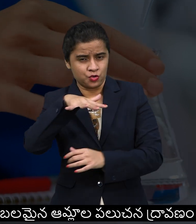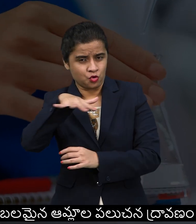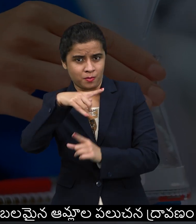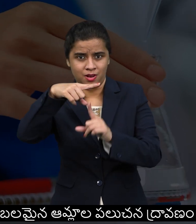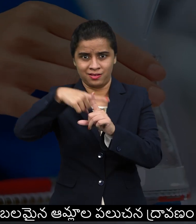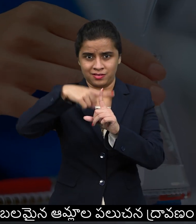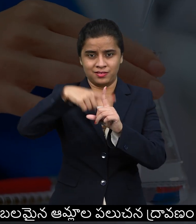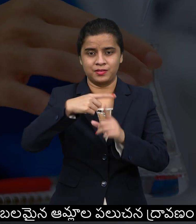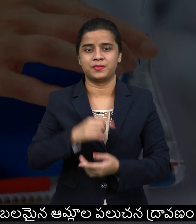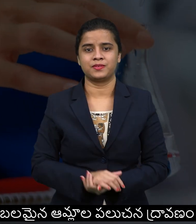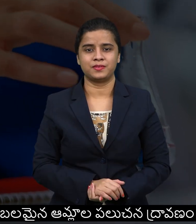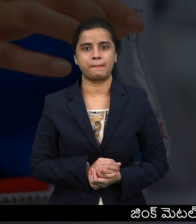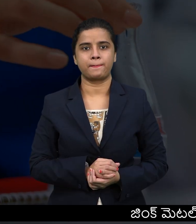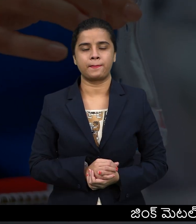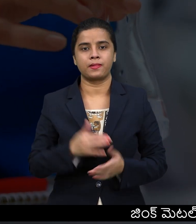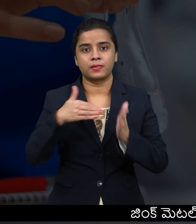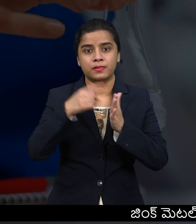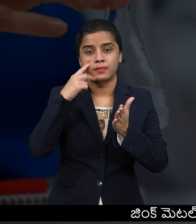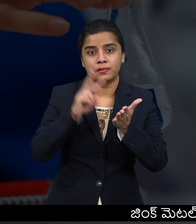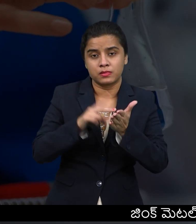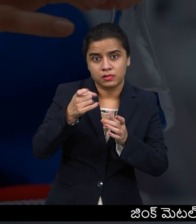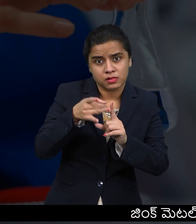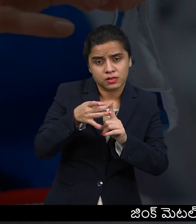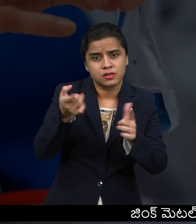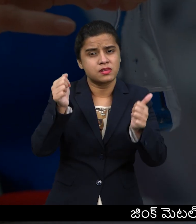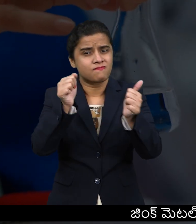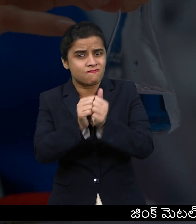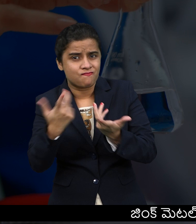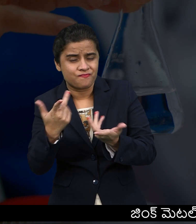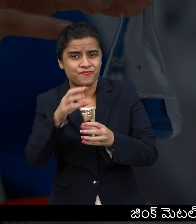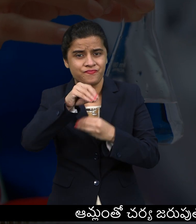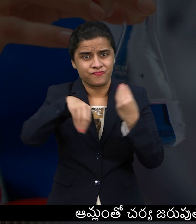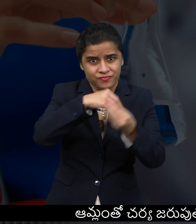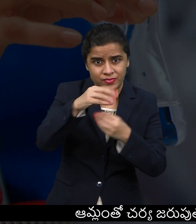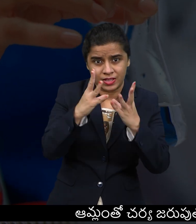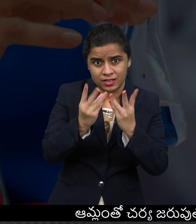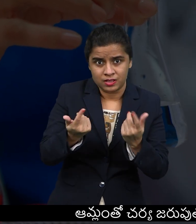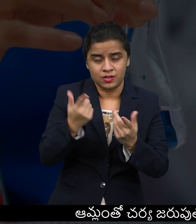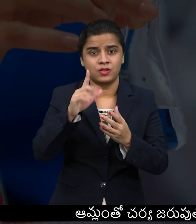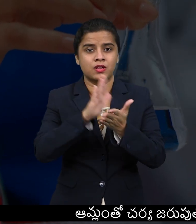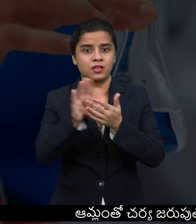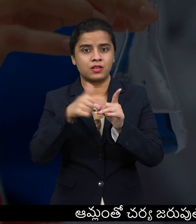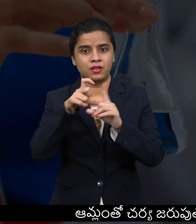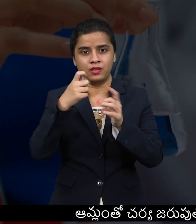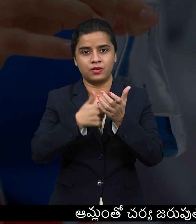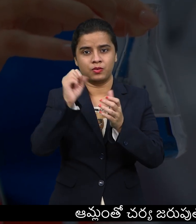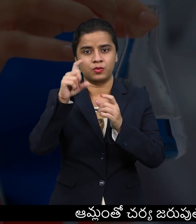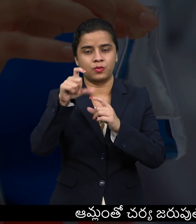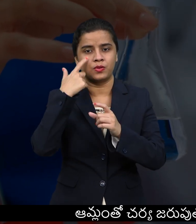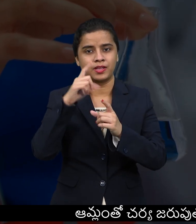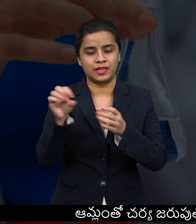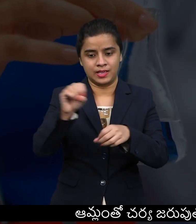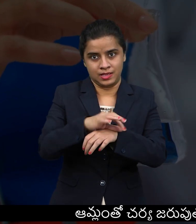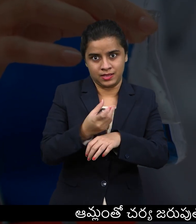తీసుకురావడం సులభం. జింక్ మెటల్ పలుచన హైడ్రోక్లోరిక్ ఆమ్లంతో చర్య జరుపుతుంది